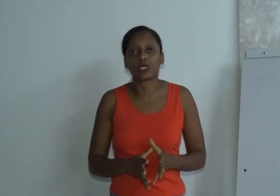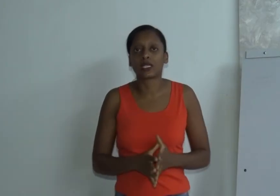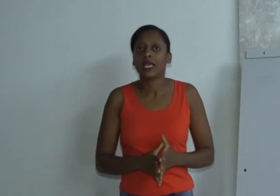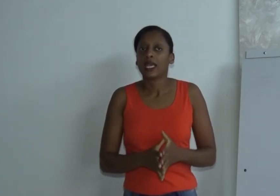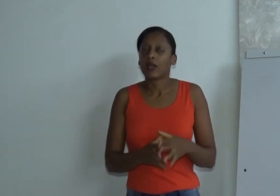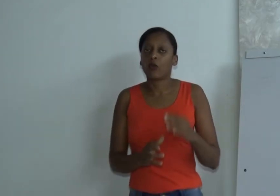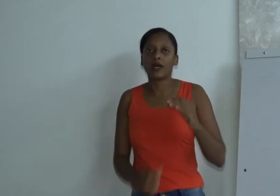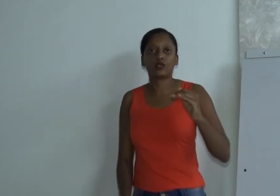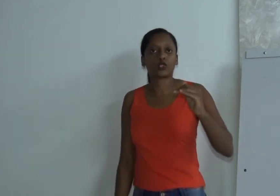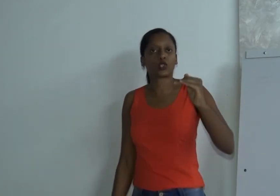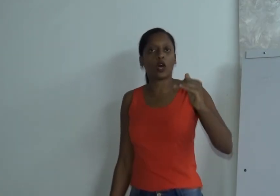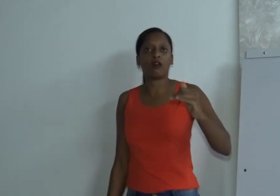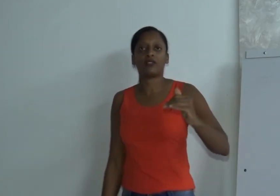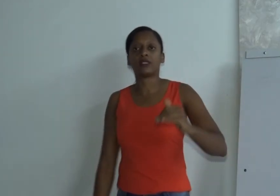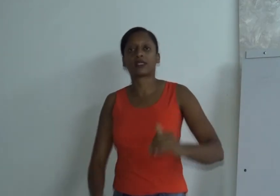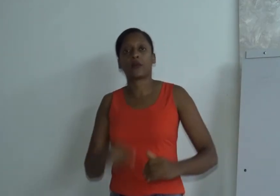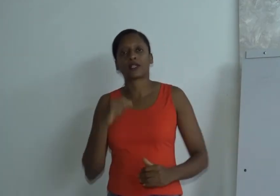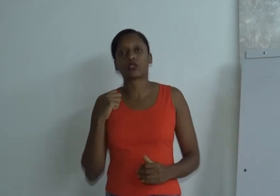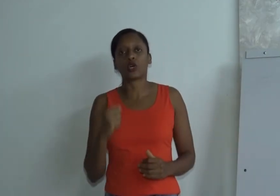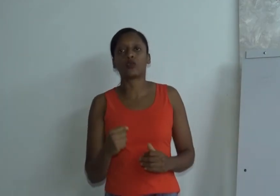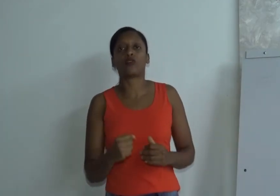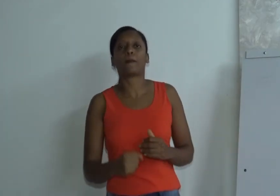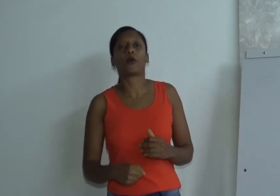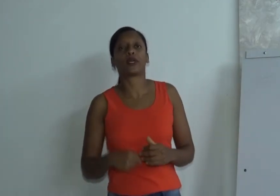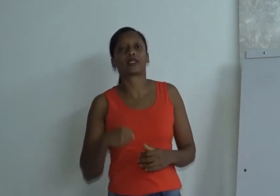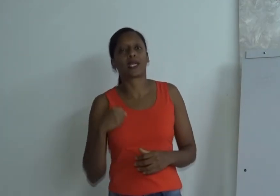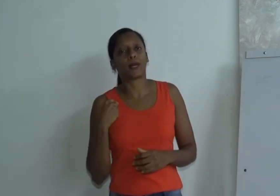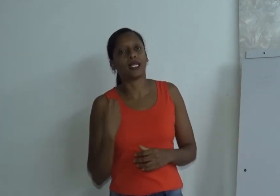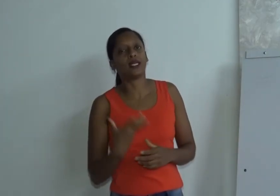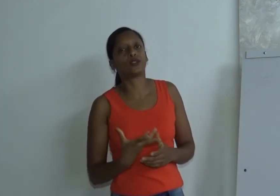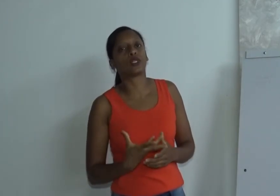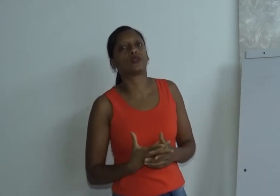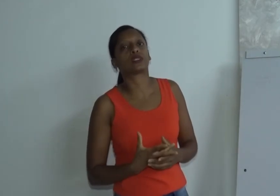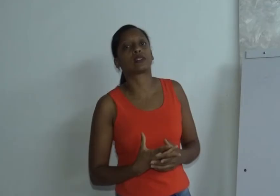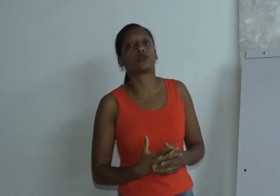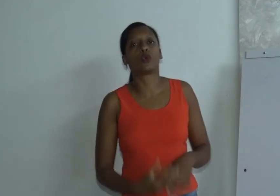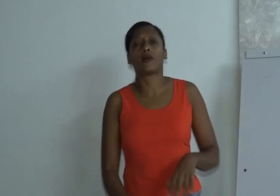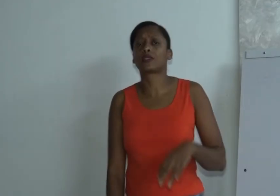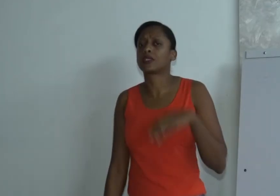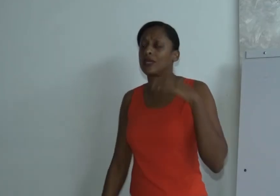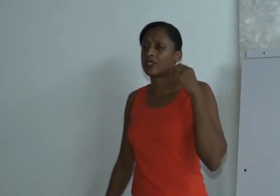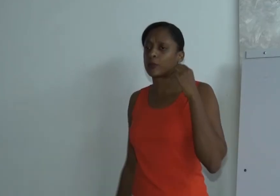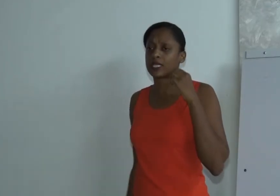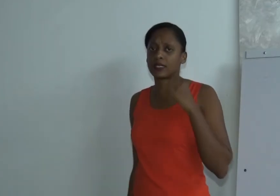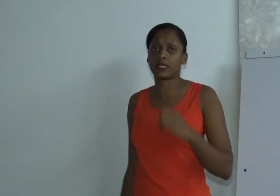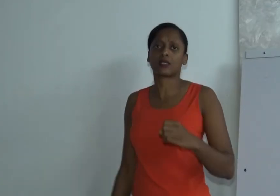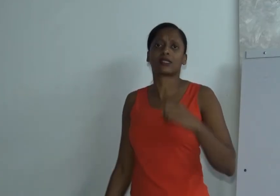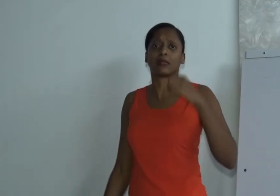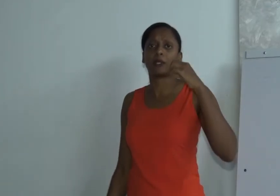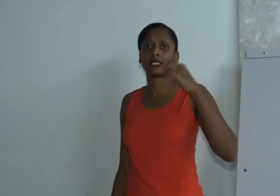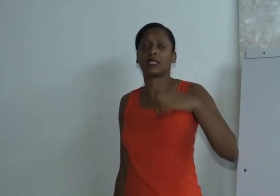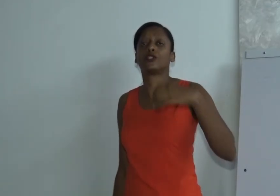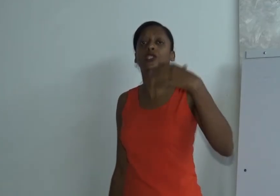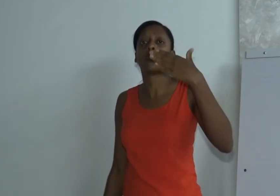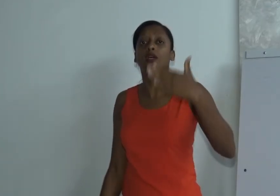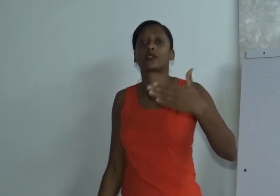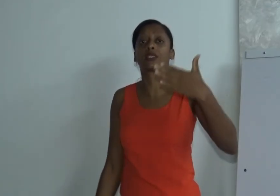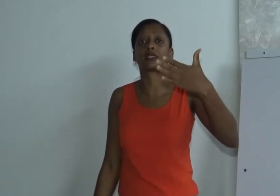osteoblastos. Quando jovens estão a todo vapor trabalhando ali no tecido ósseo, então eles precisam estar presentes em ossos que estão